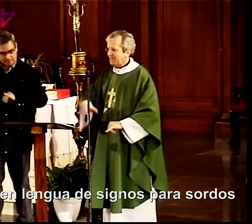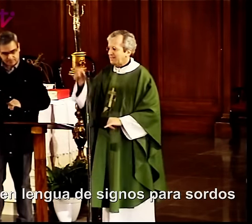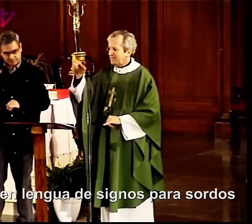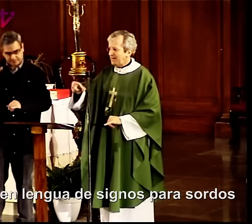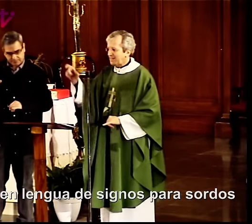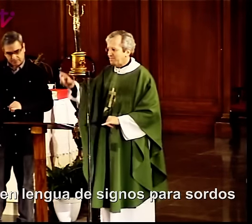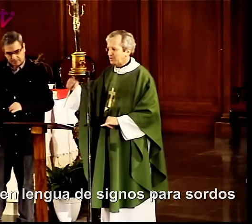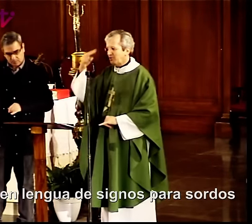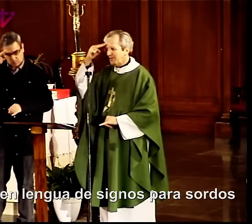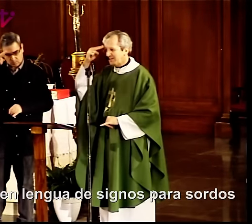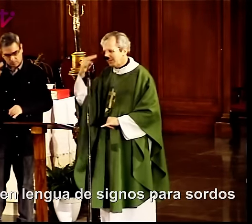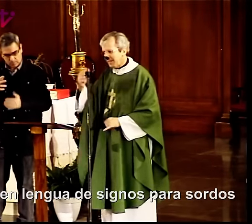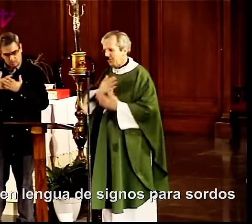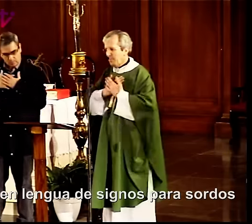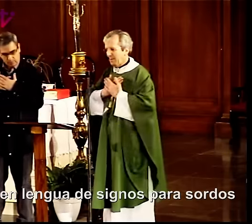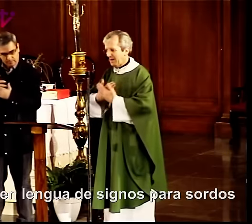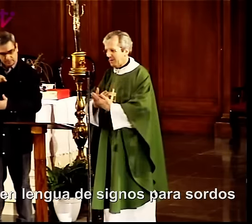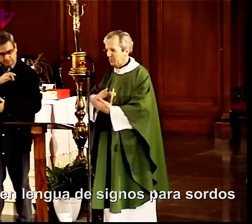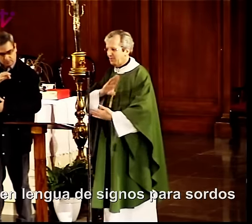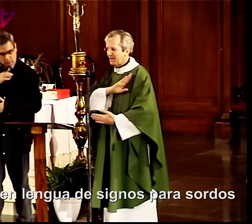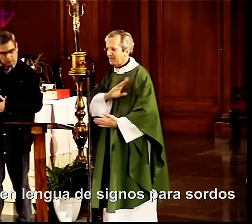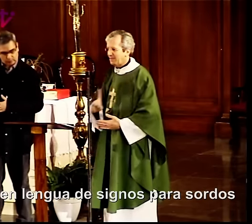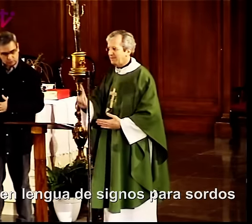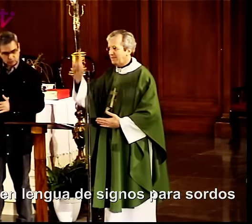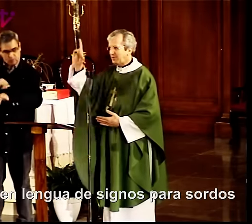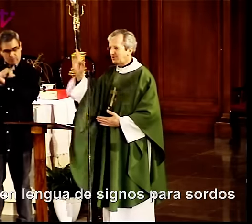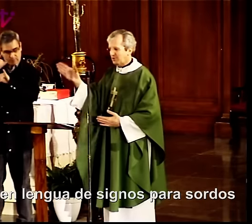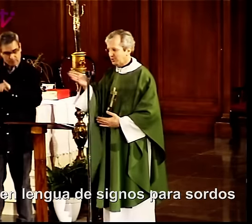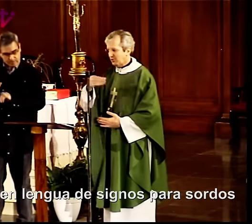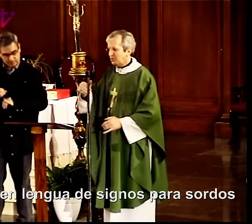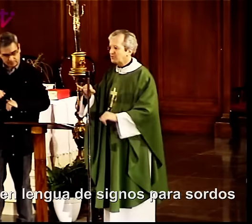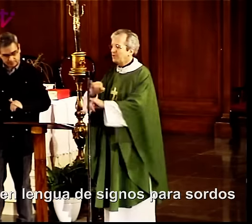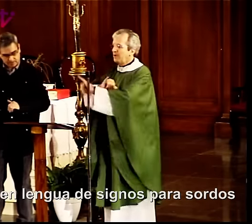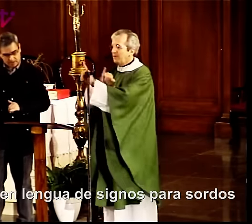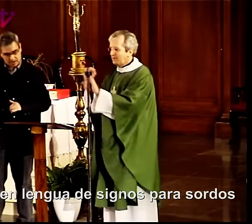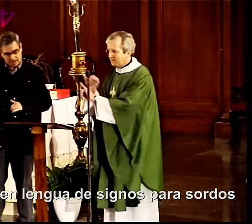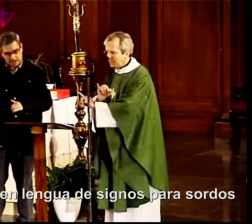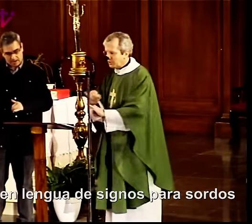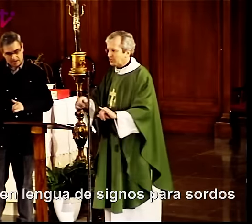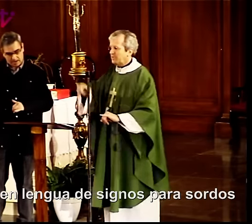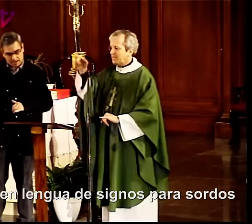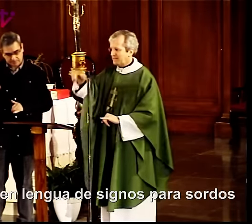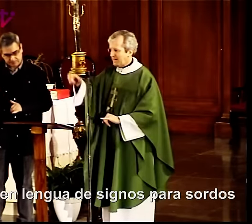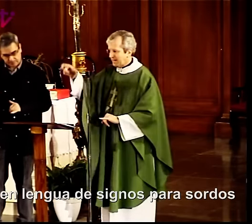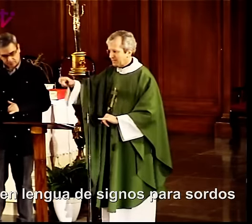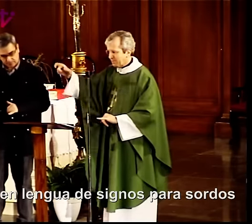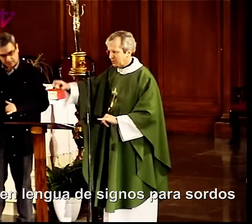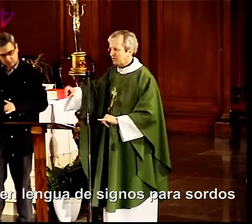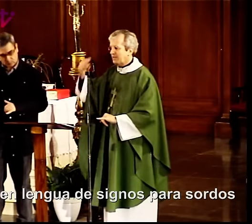dichosas las personas que cumplen la voluntad de Dios. Todos, dichosas las personas